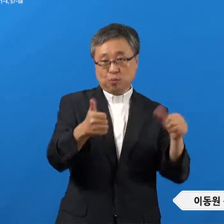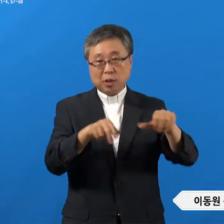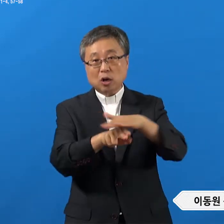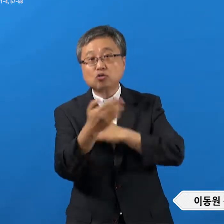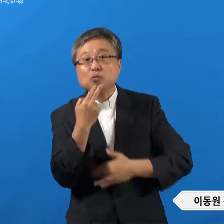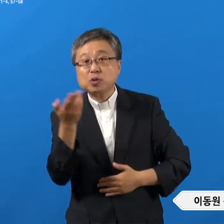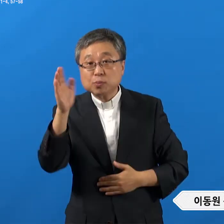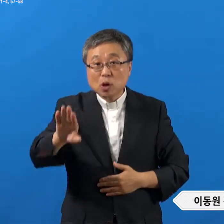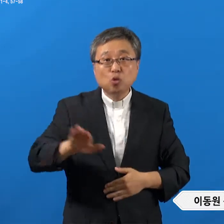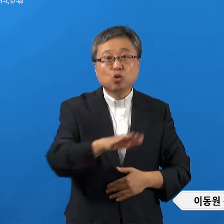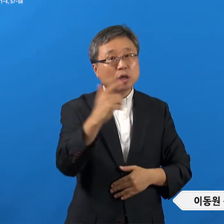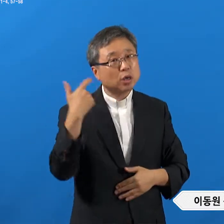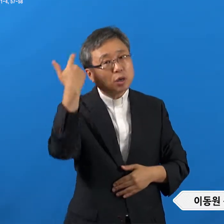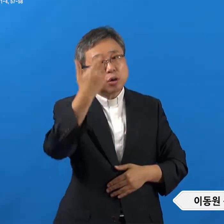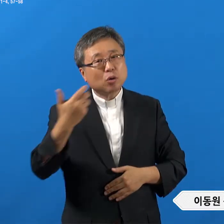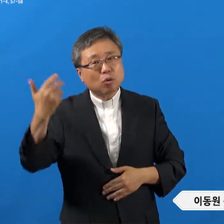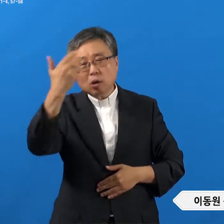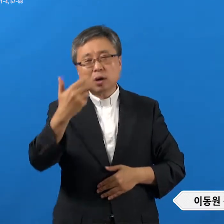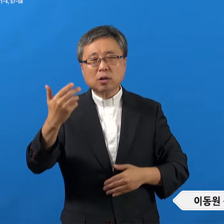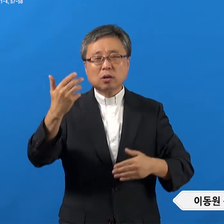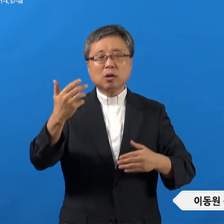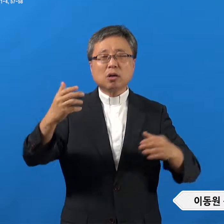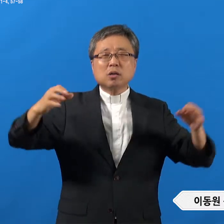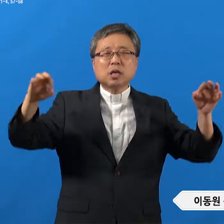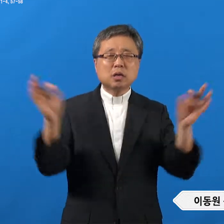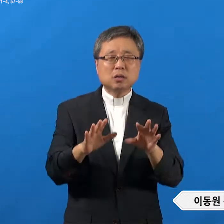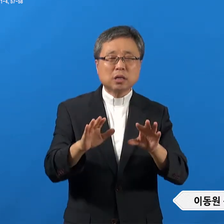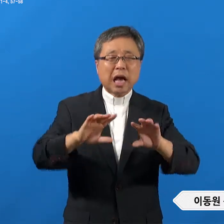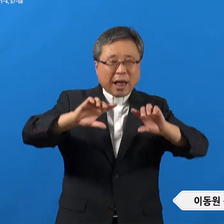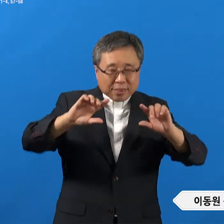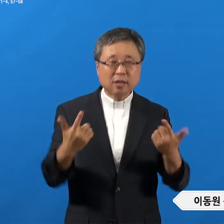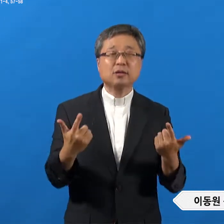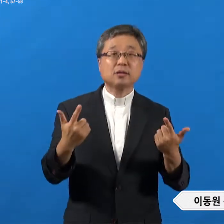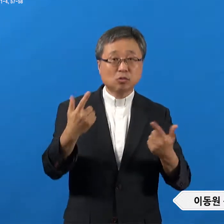이후에 영혼만의 불멸을 소망했던 것입니다. 그런데